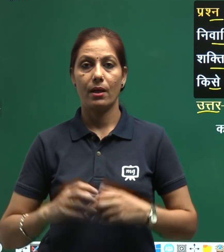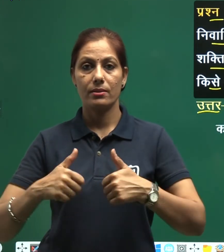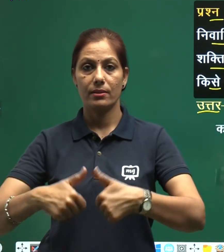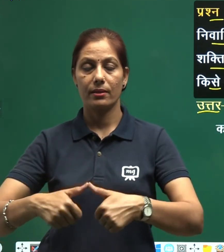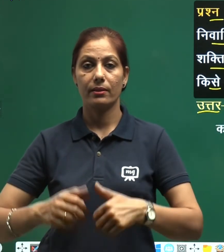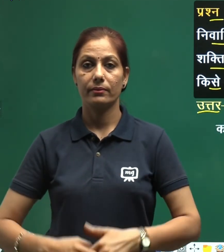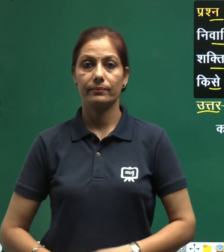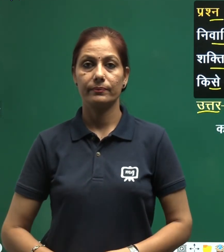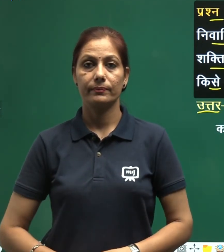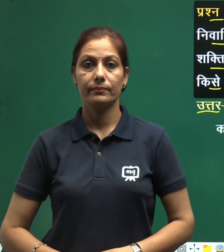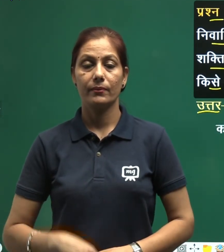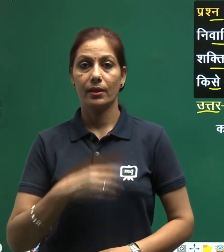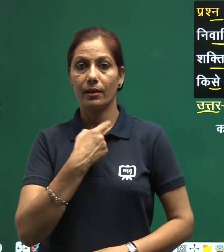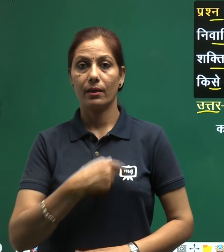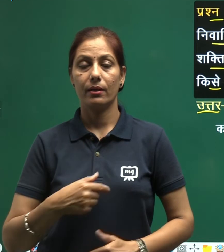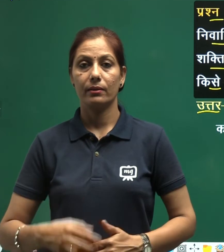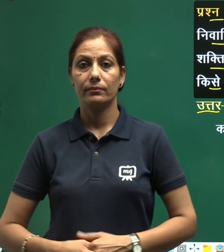है, यहां